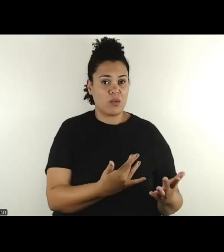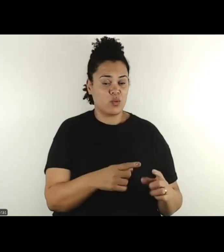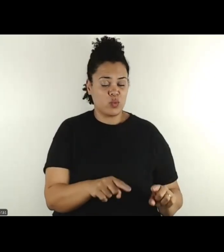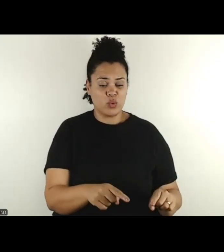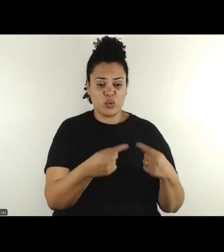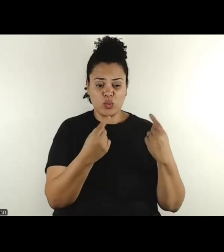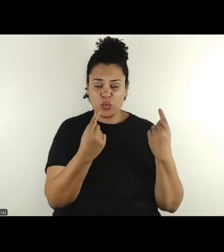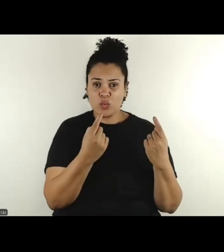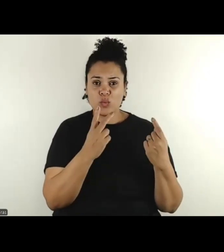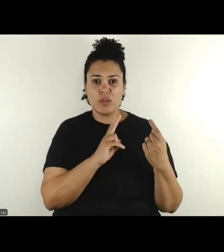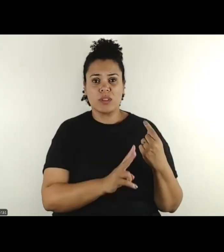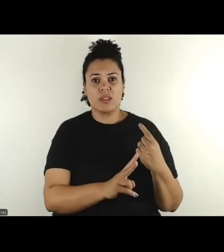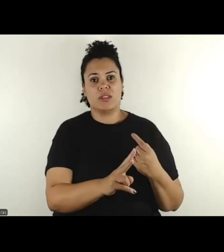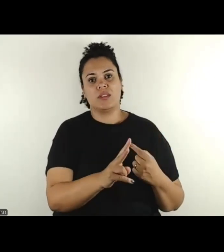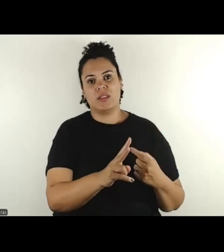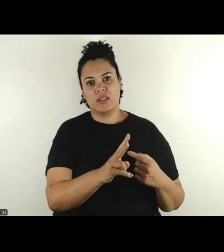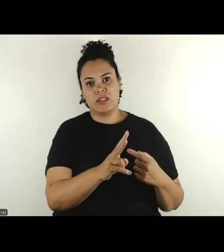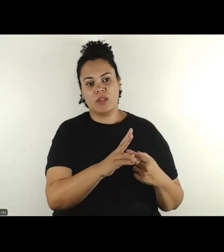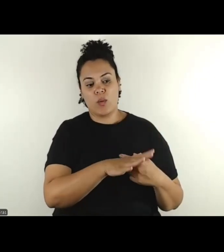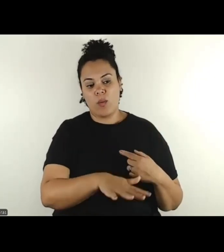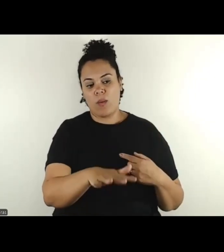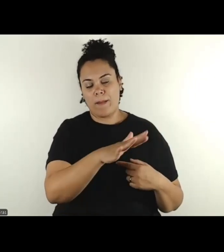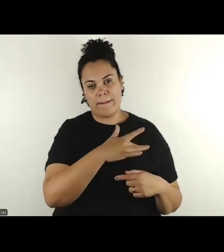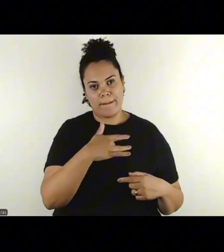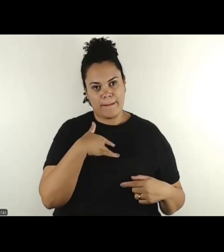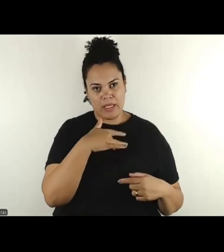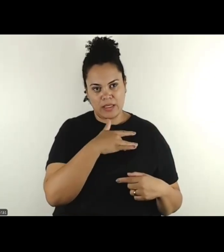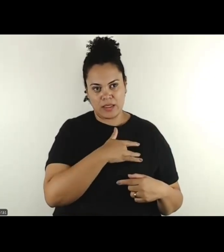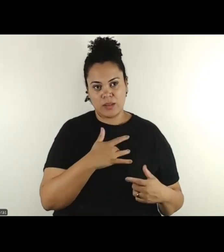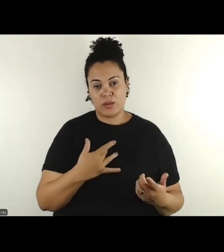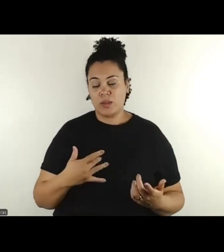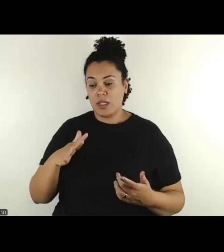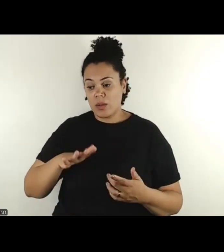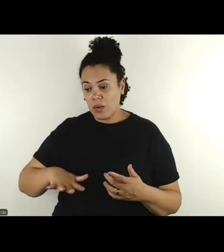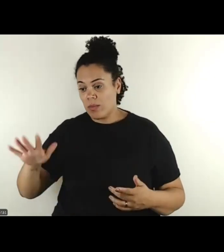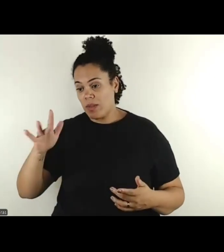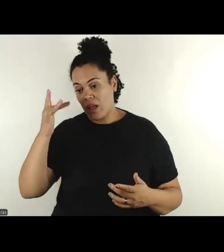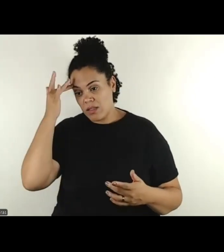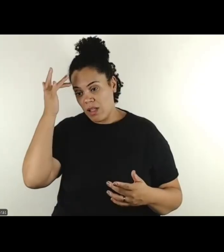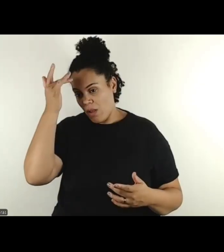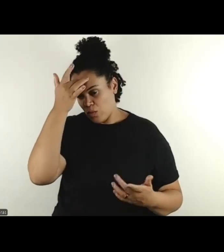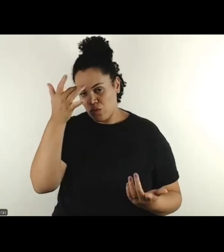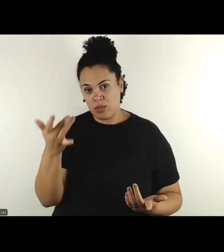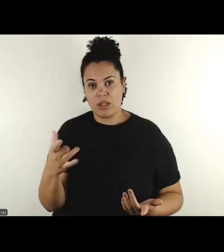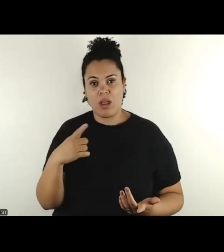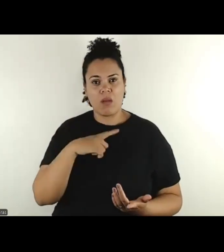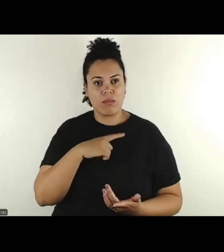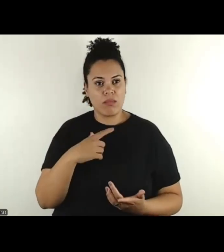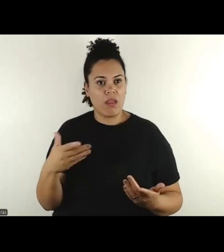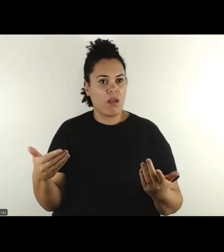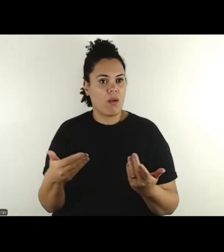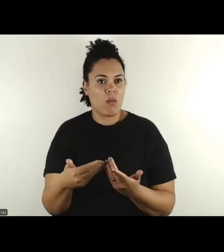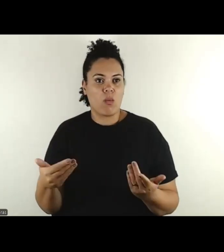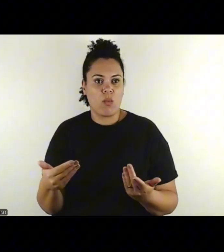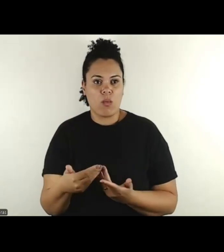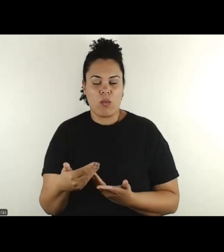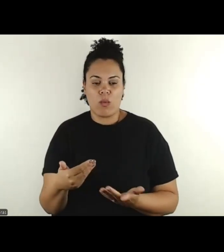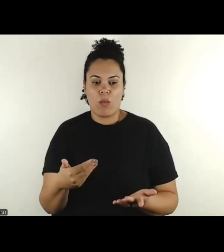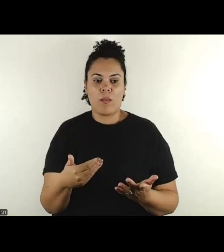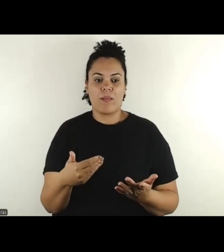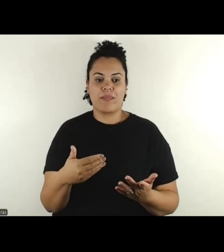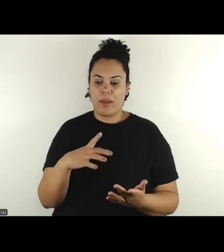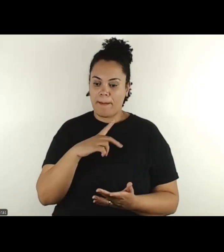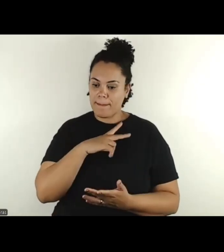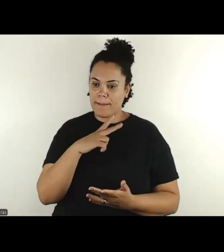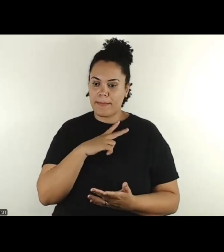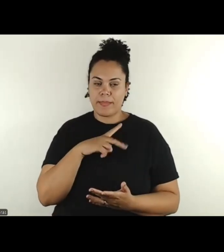campo da saúde, né? No campo da saúde mental, a gente está vendo isso expresso hoje, né, num projeto privatista que tem